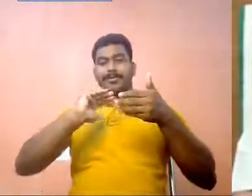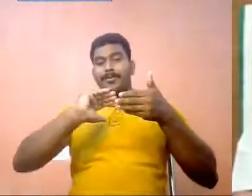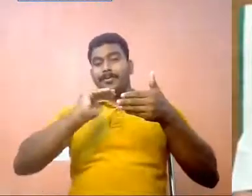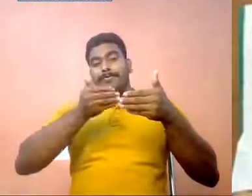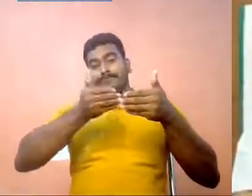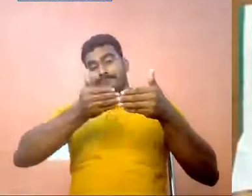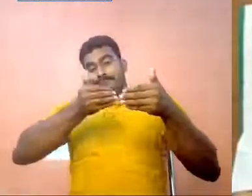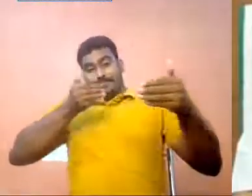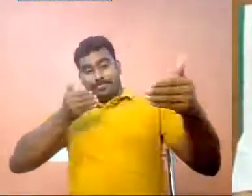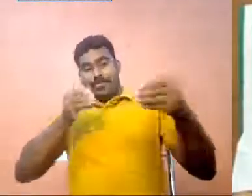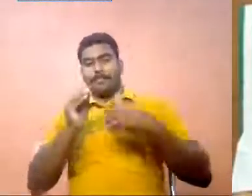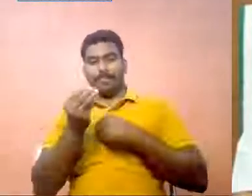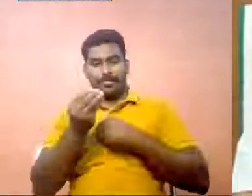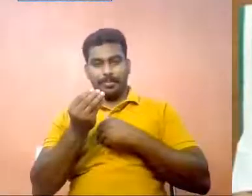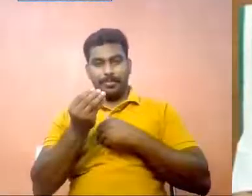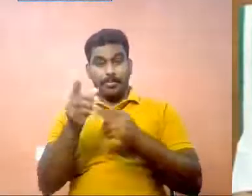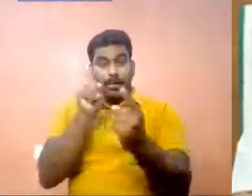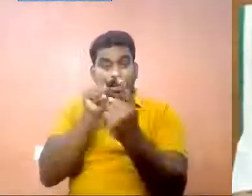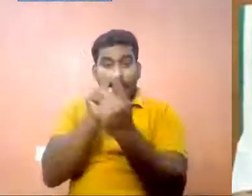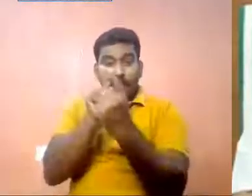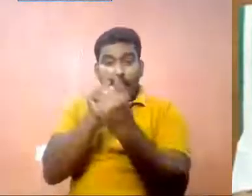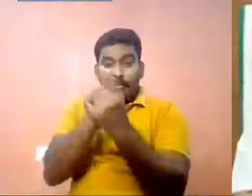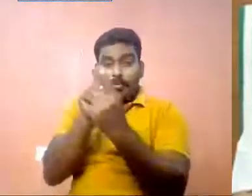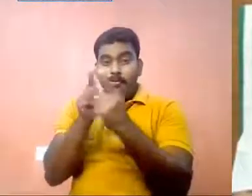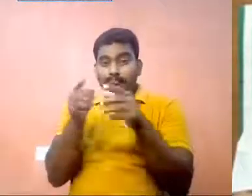അടുപ്പിച്ച് നിർത്തിക്കൊണ്ടുള്ള